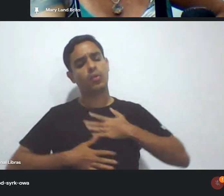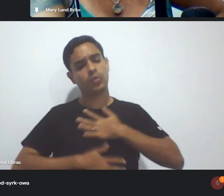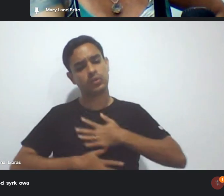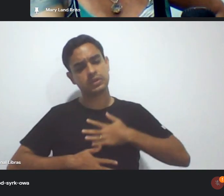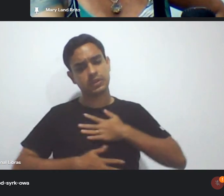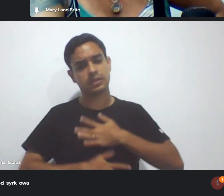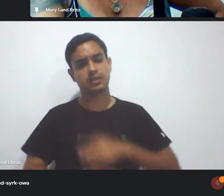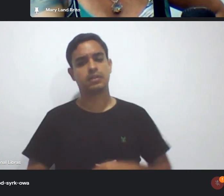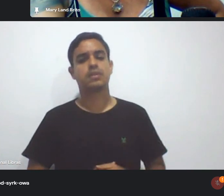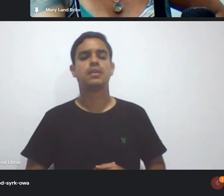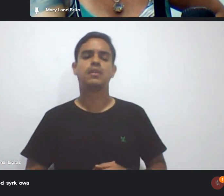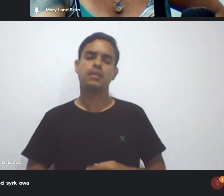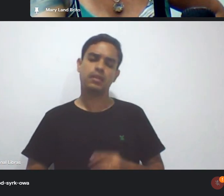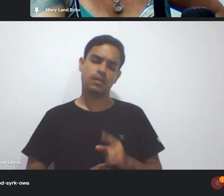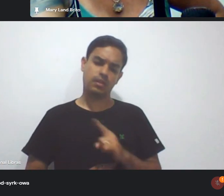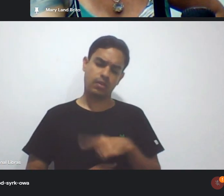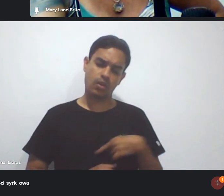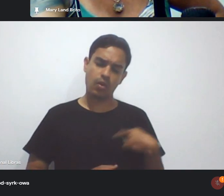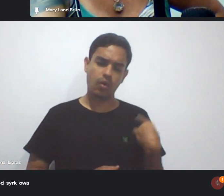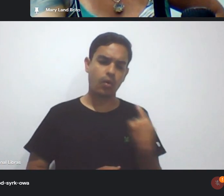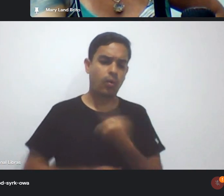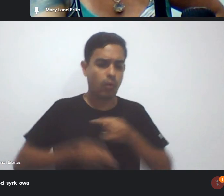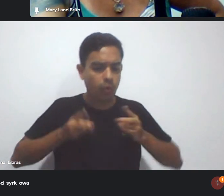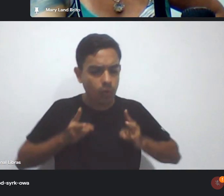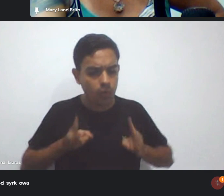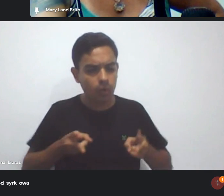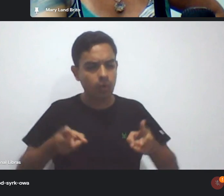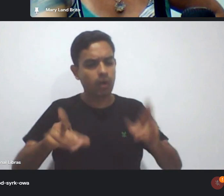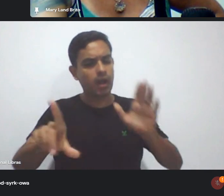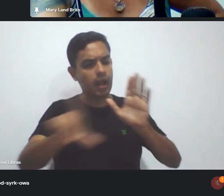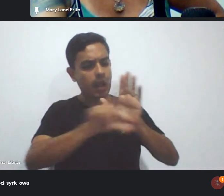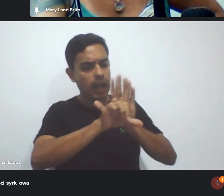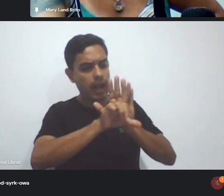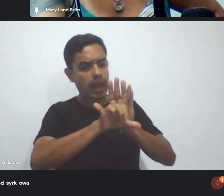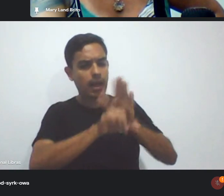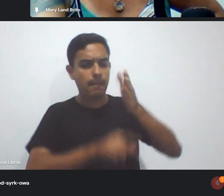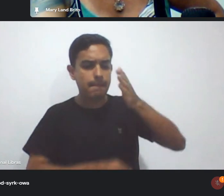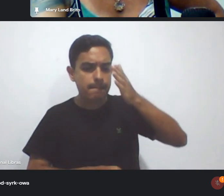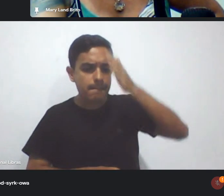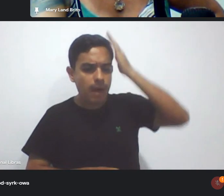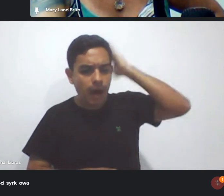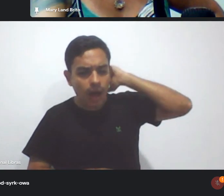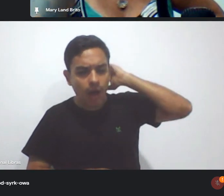vamos para frente nessa lei de Paulo Gustavo para criar editais.